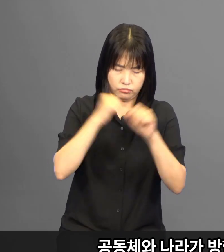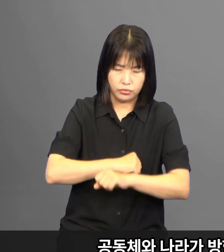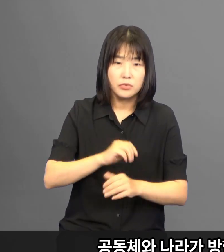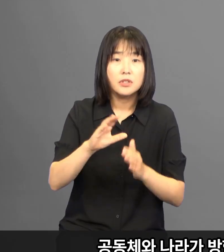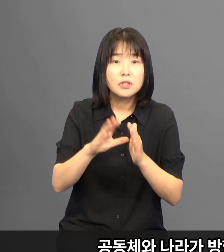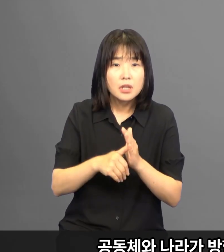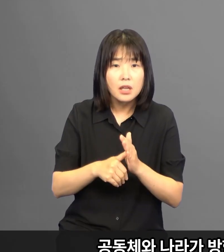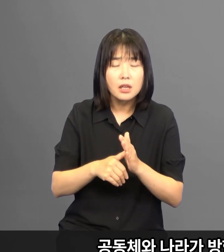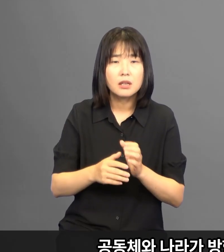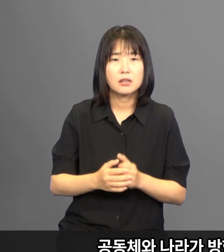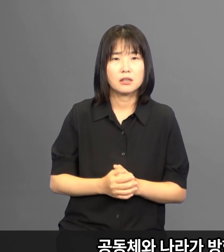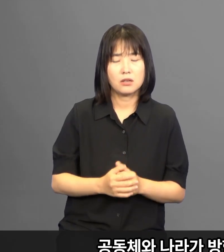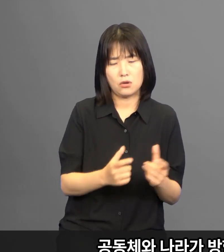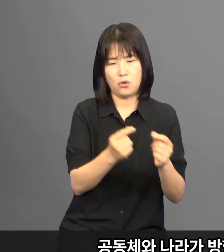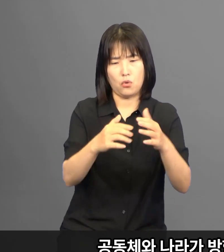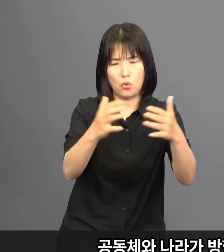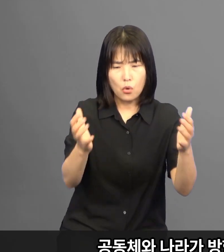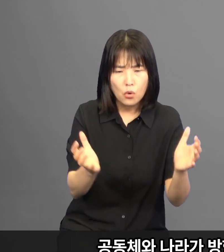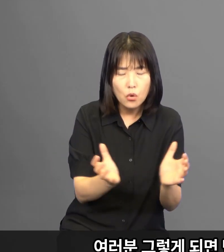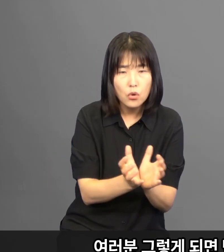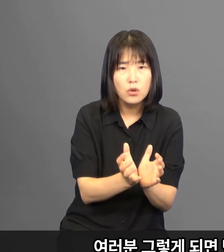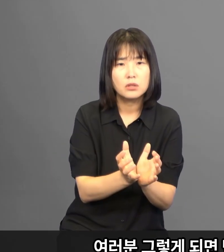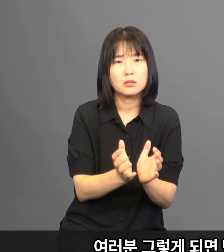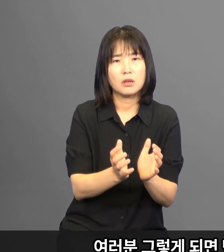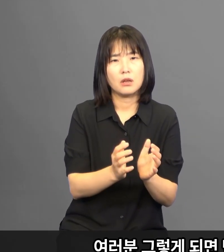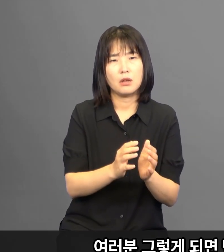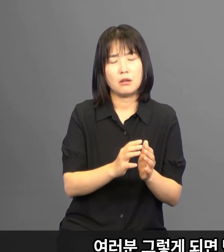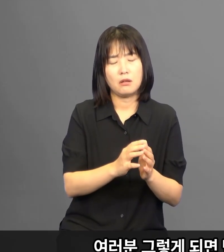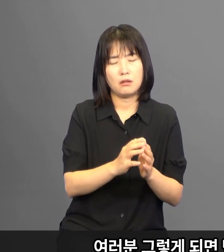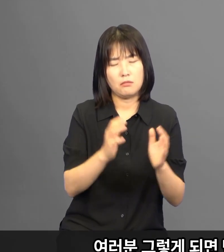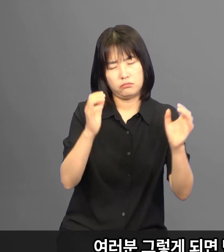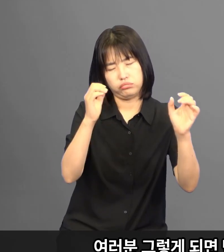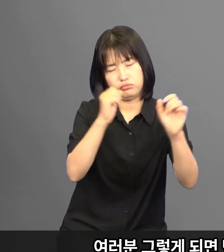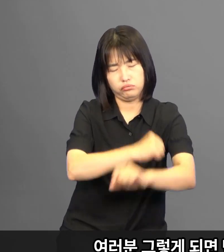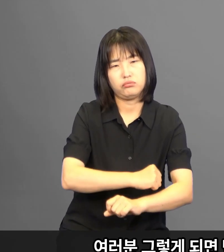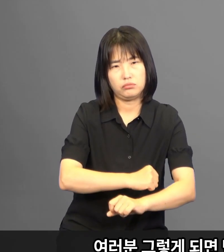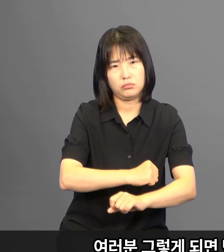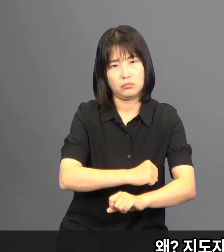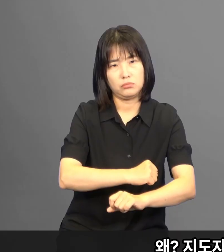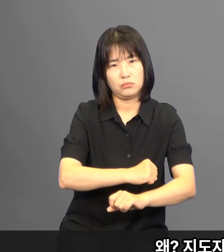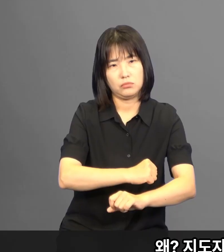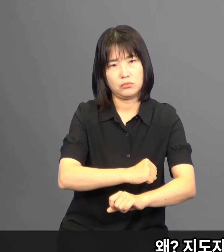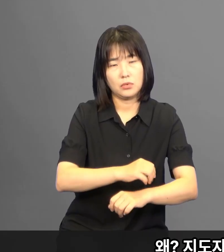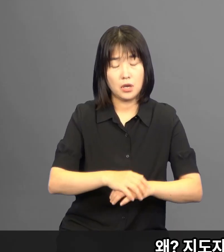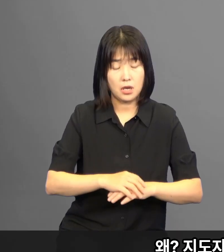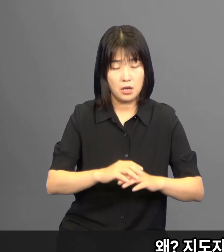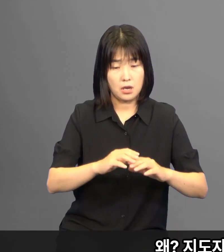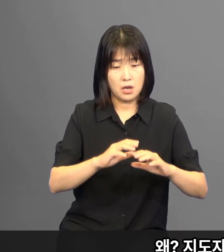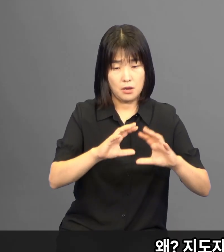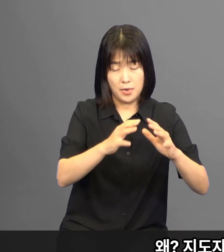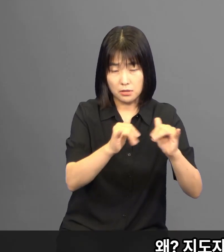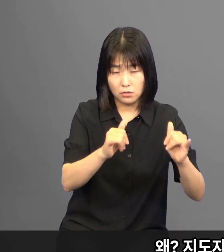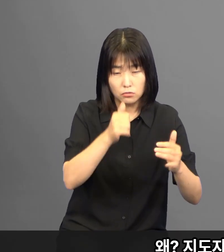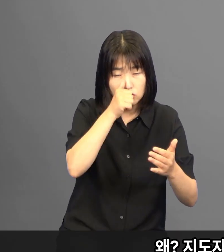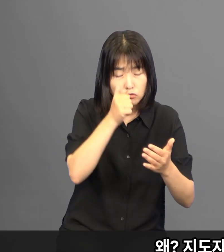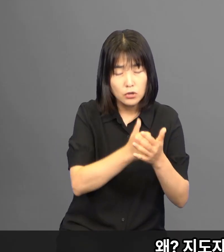공동체와 나라가 방향을 잃고 죄가 잠식됩니다. 여러분, 그렇게 되면 백성들도 다 죄를 짓게 돼요. 왜? 지도자가 그렇게